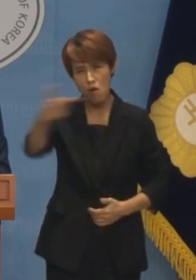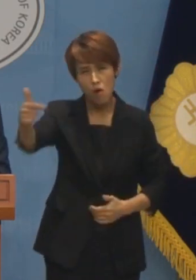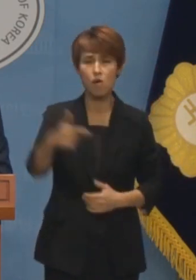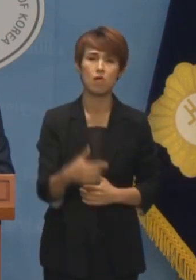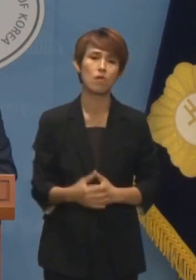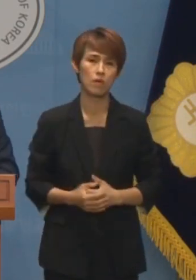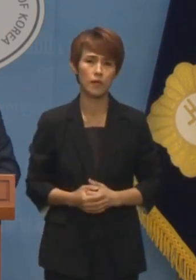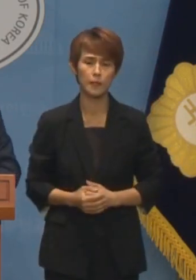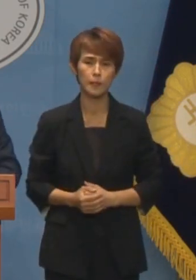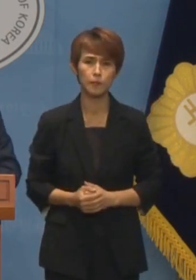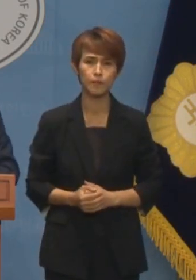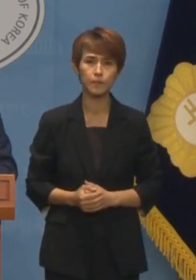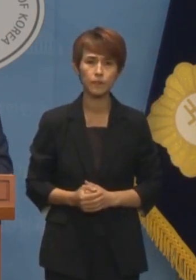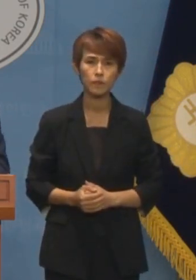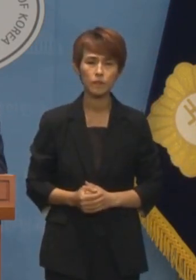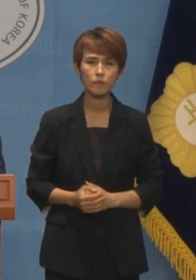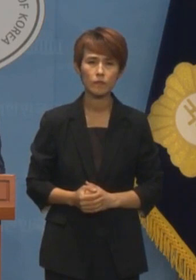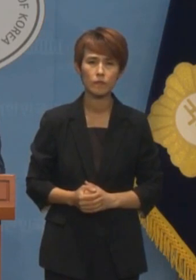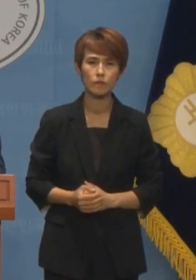것입니다.